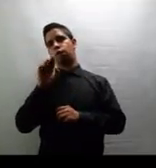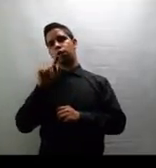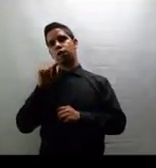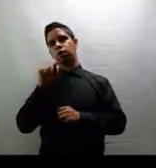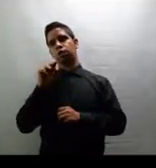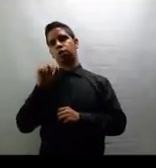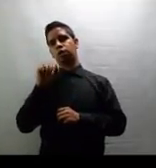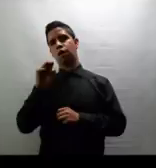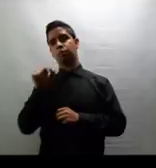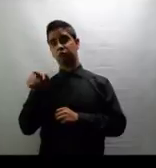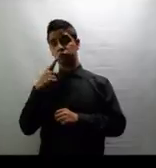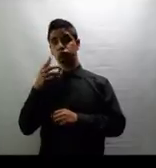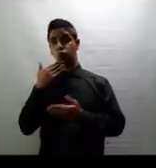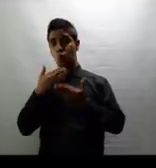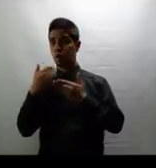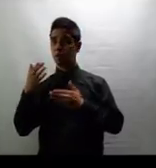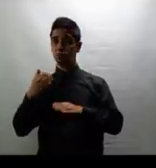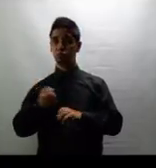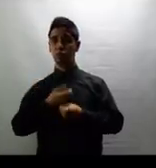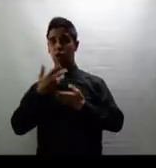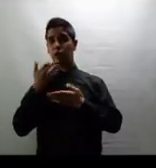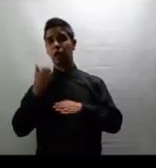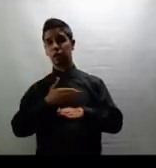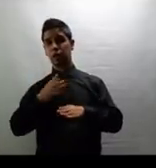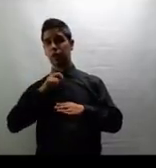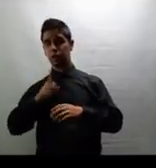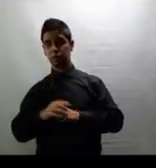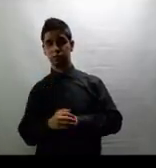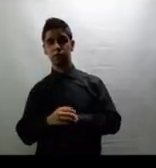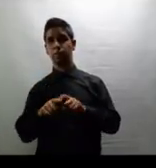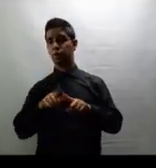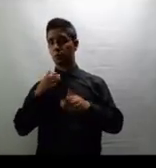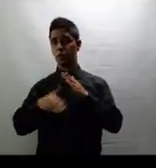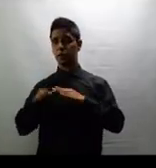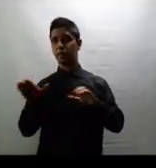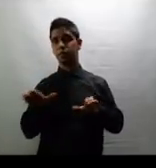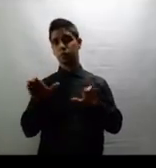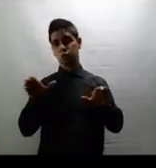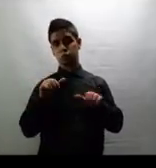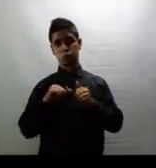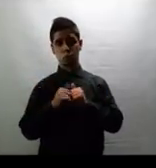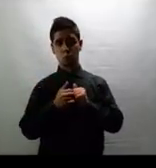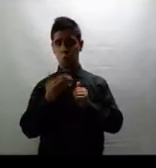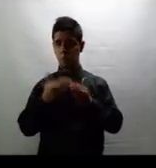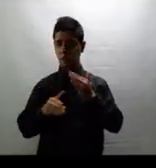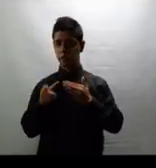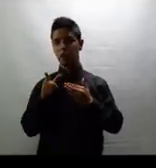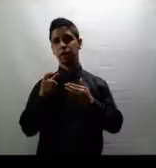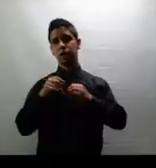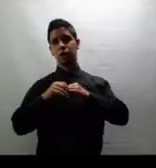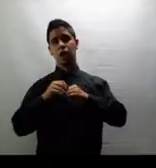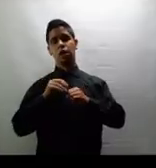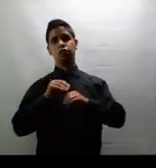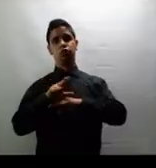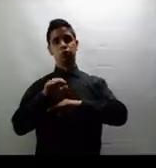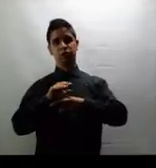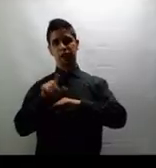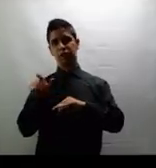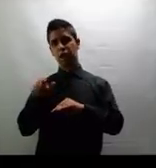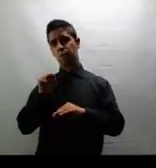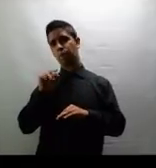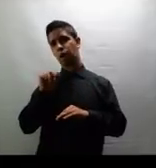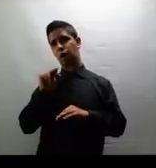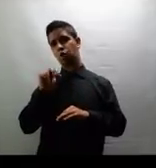intérprete y aquí se hizo como parte de lo que fue la influencia de joan manuel serrat con